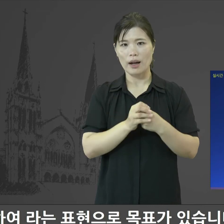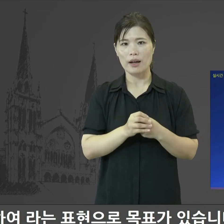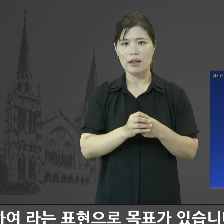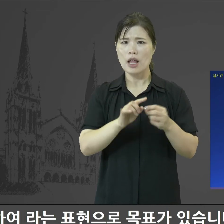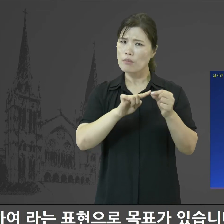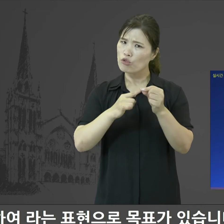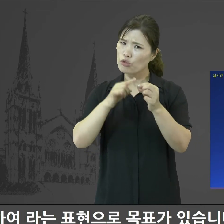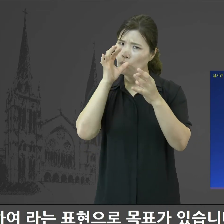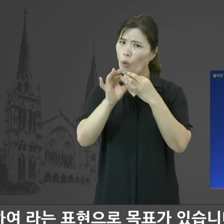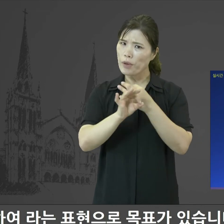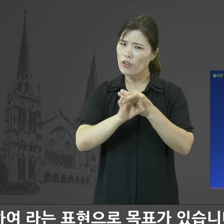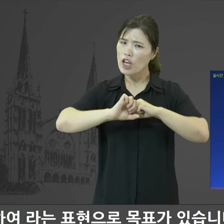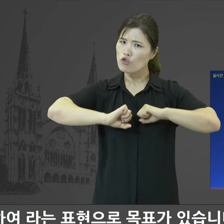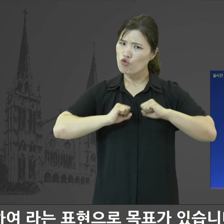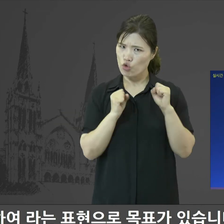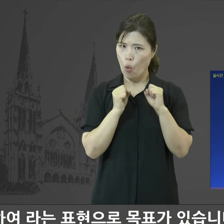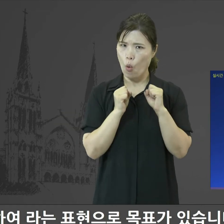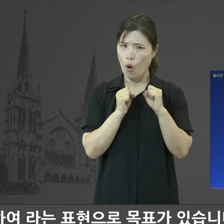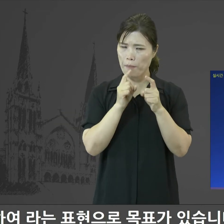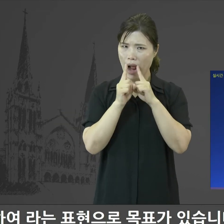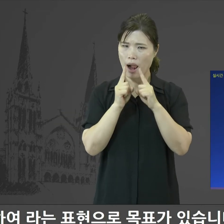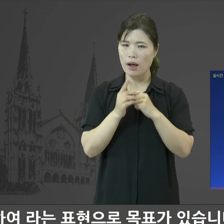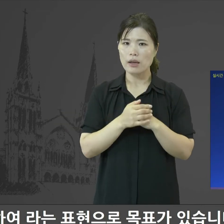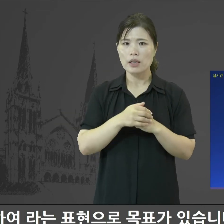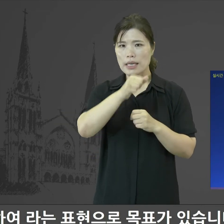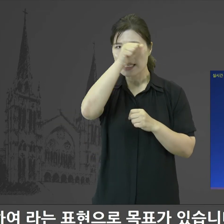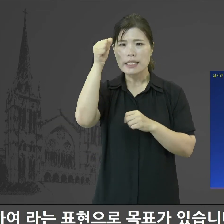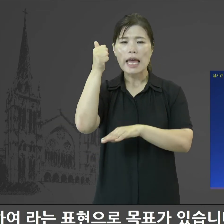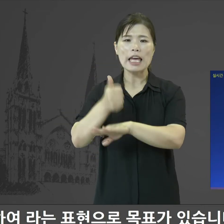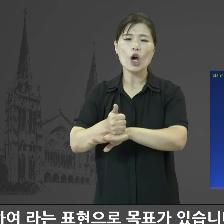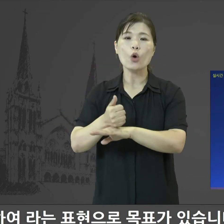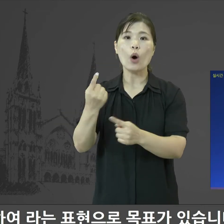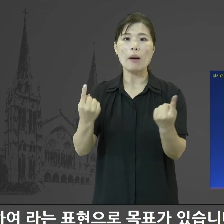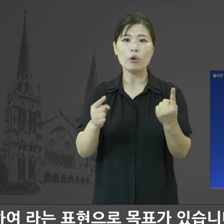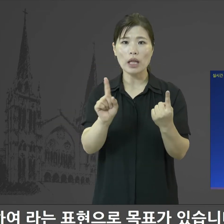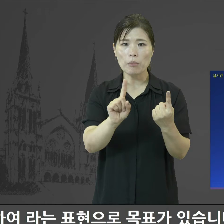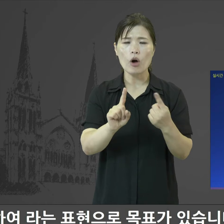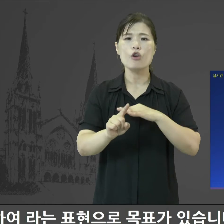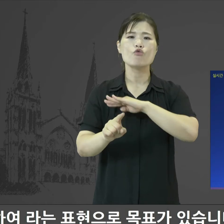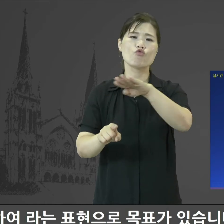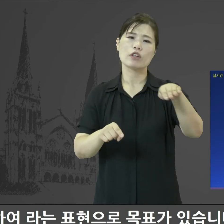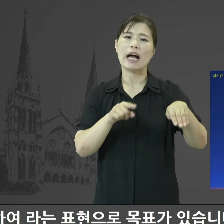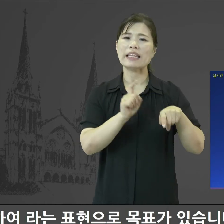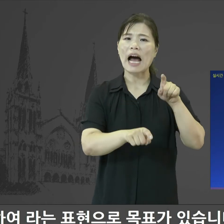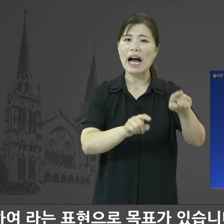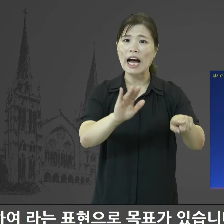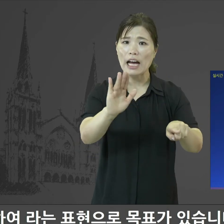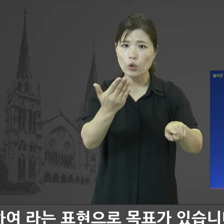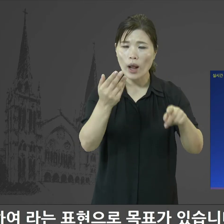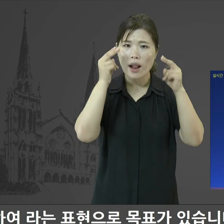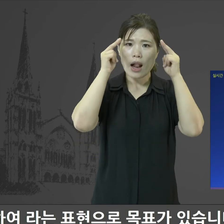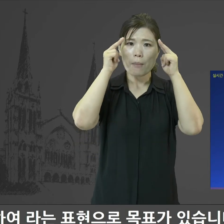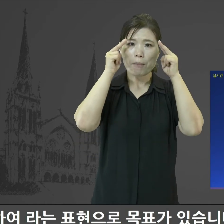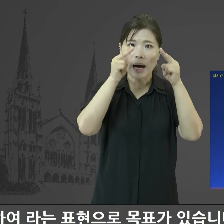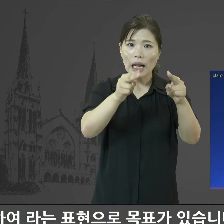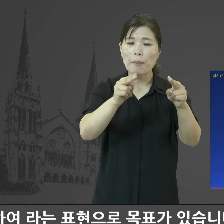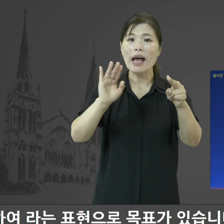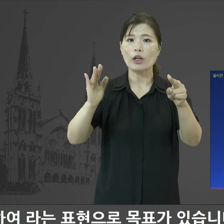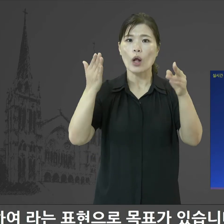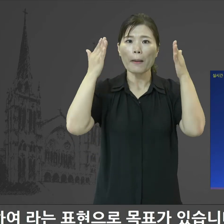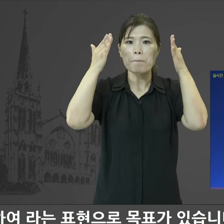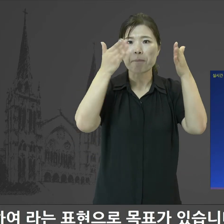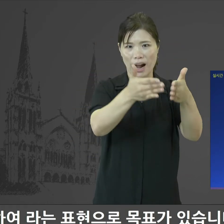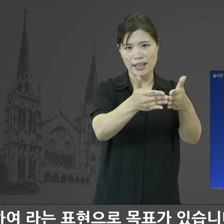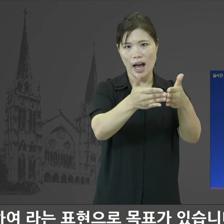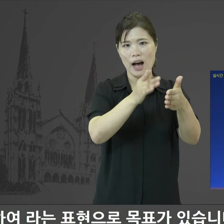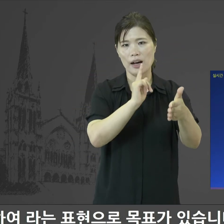의미에서 봤을 때 이 순종함이라는 것은 인생의 어떤 결과보다는 우리가 나아가야 할, 우리가 바라보고 나아가야 할 방향에